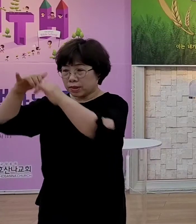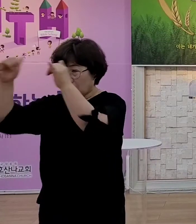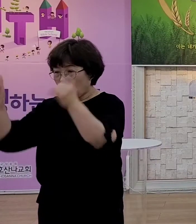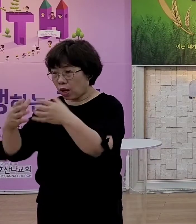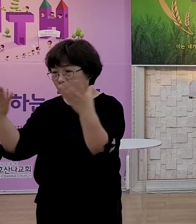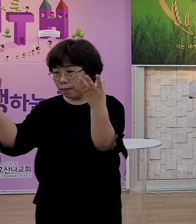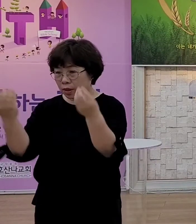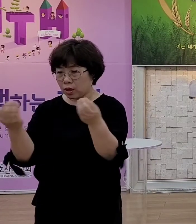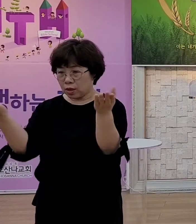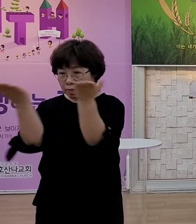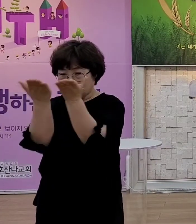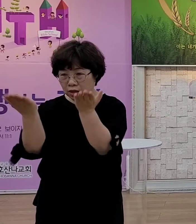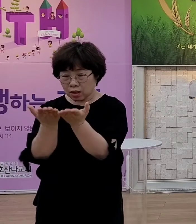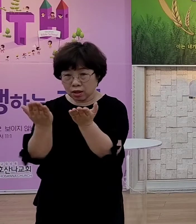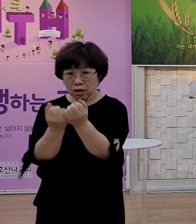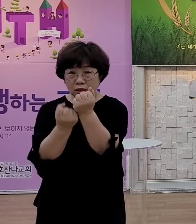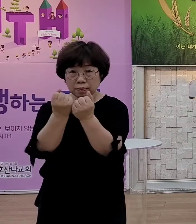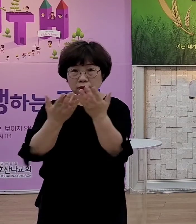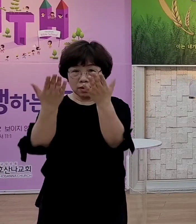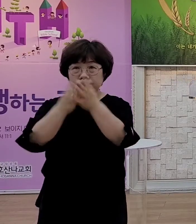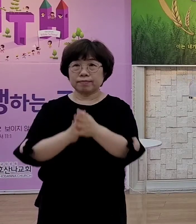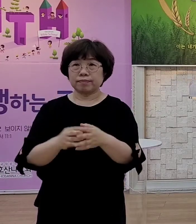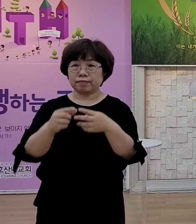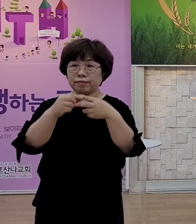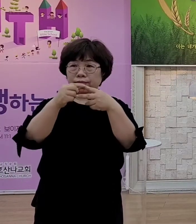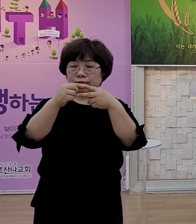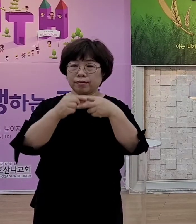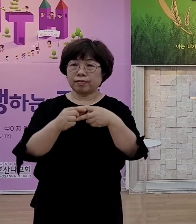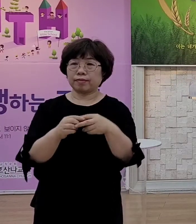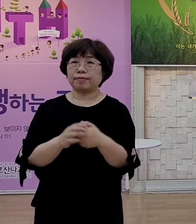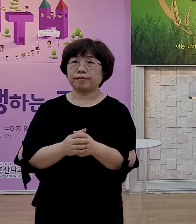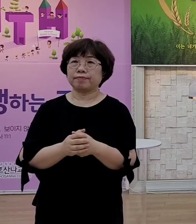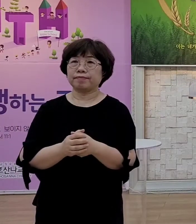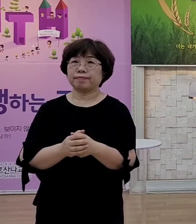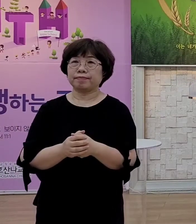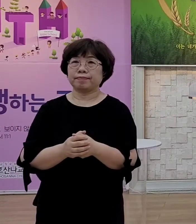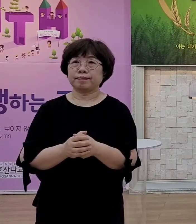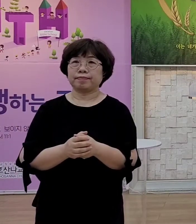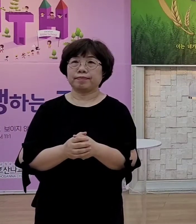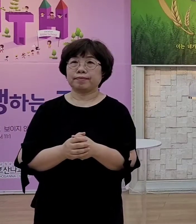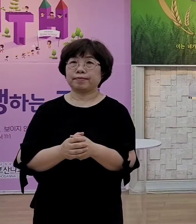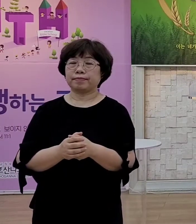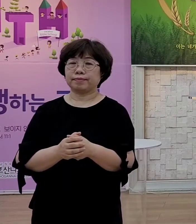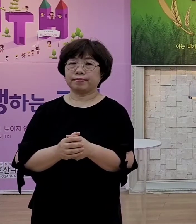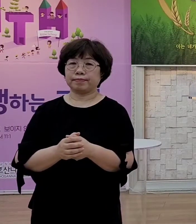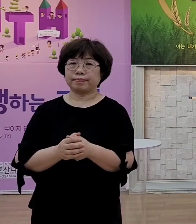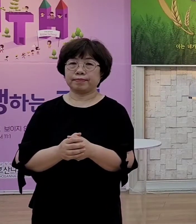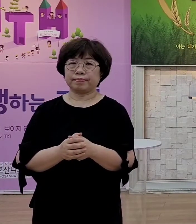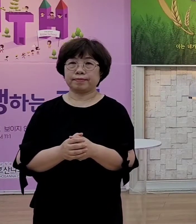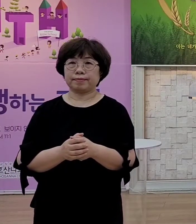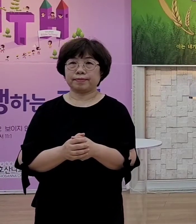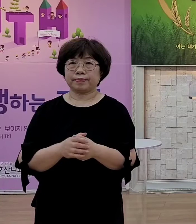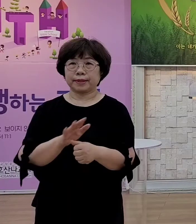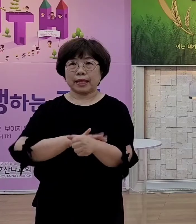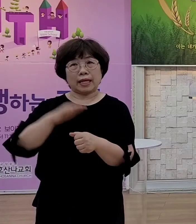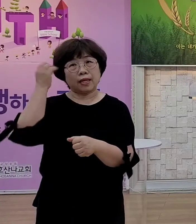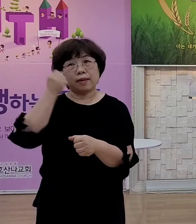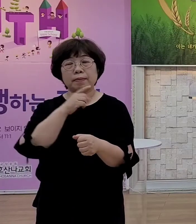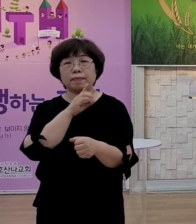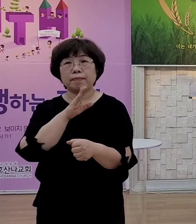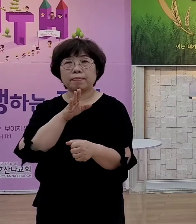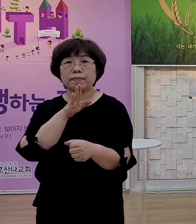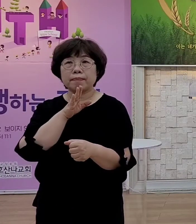첫 번째는요, 이 맥주절. 오늘 아까 출애굽기 또 잠언 말씀 읽었는데 잘 기억하셔야 돼요.